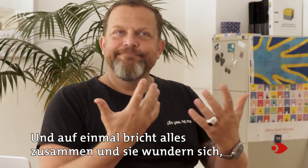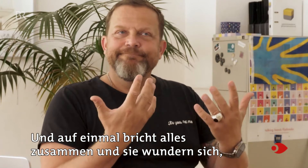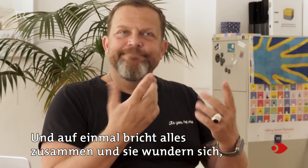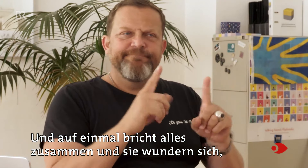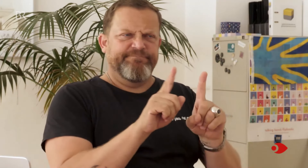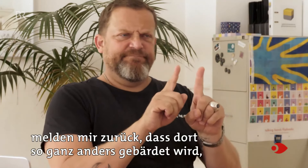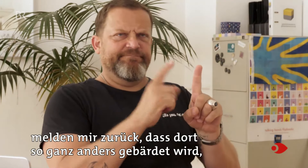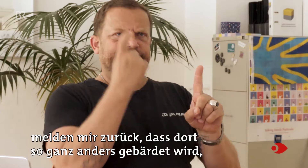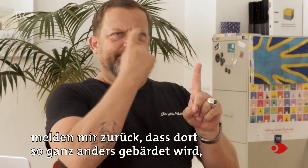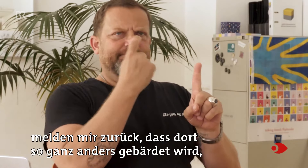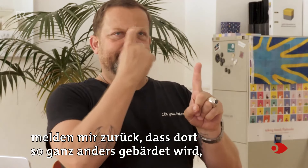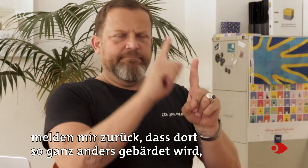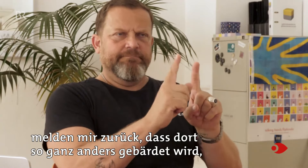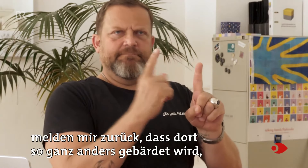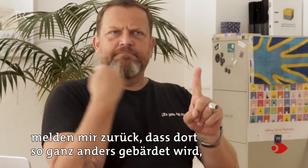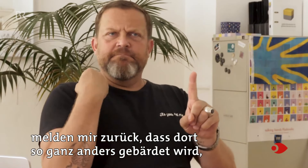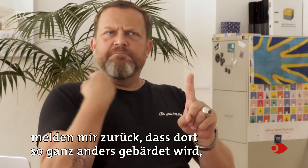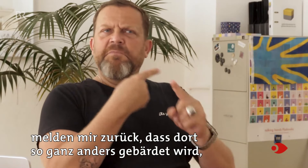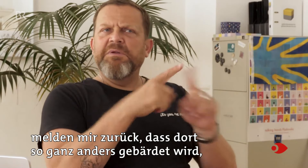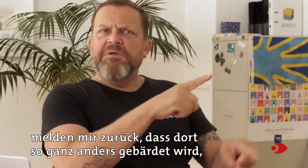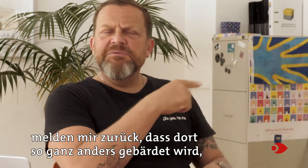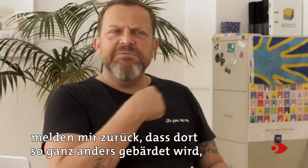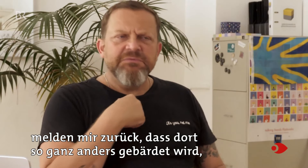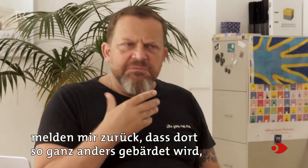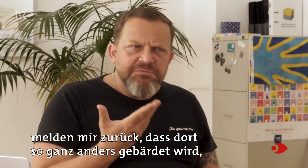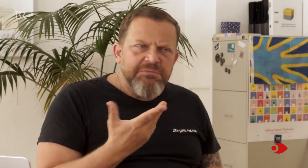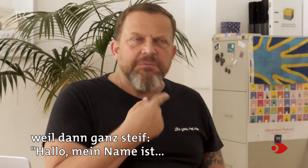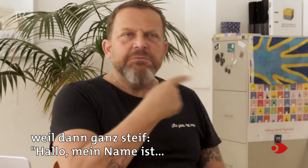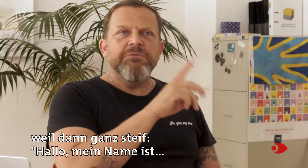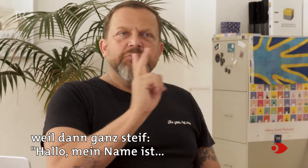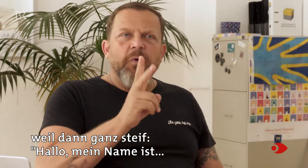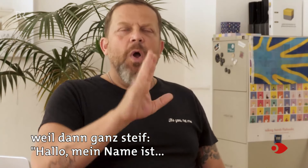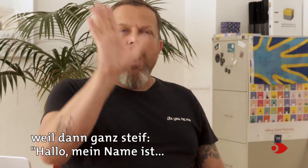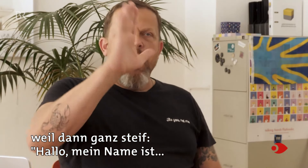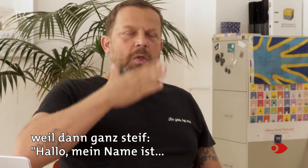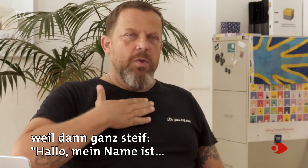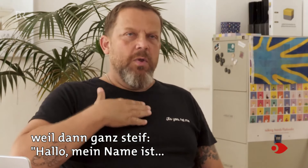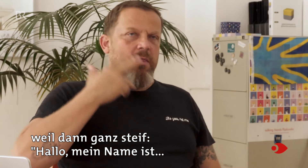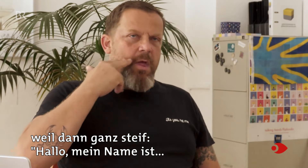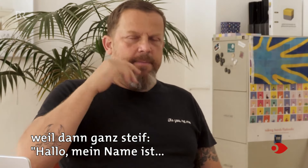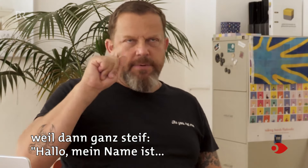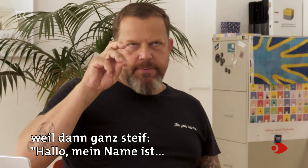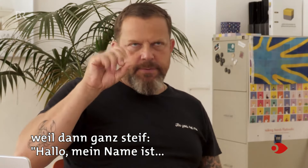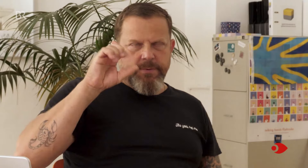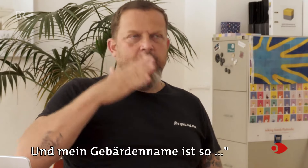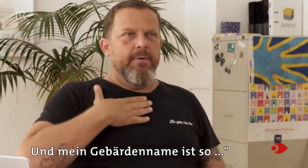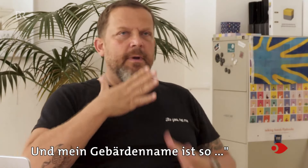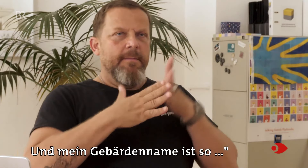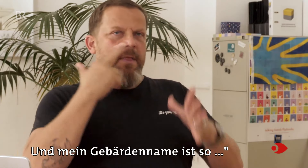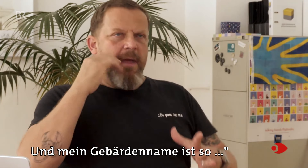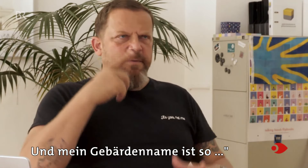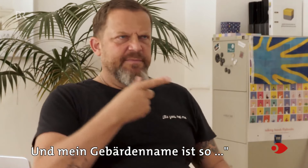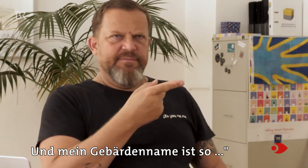sich, melden mir zurück, dass dort so ganz anders gebärdet wird, weil dann ganz steif, hallo, mein Name ist und mein Gebärdenname ist